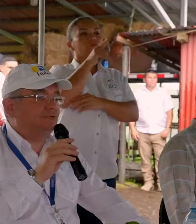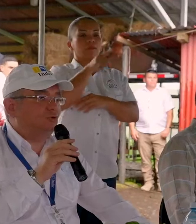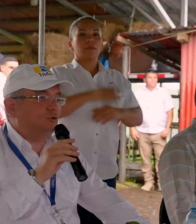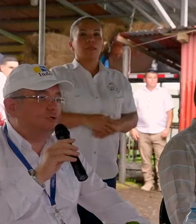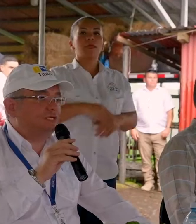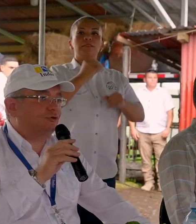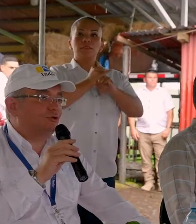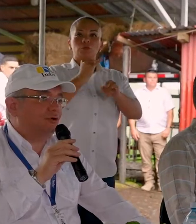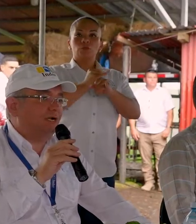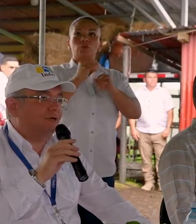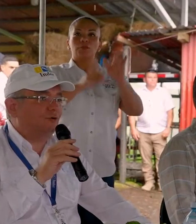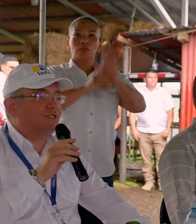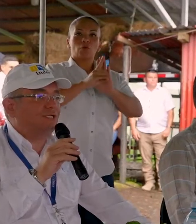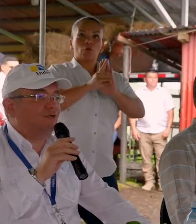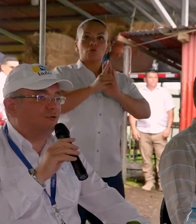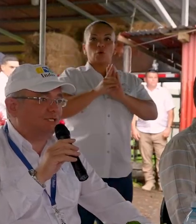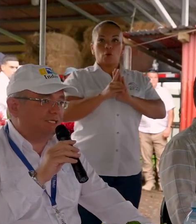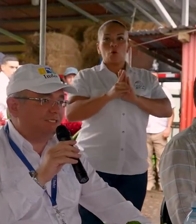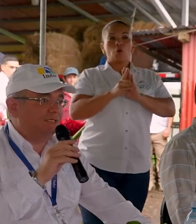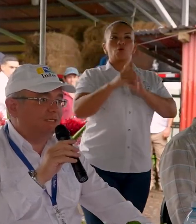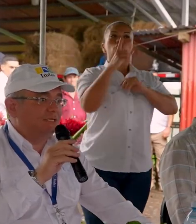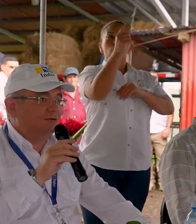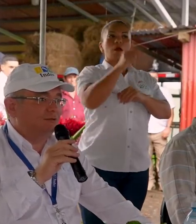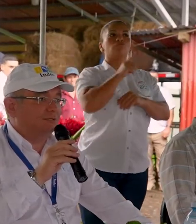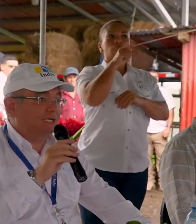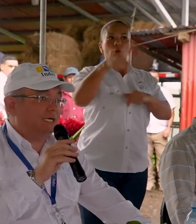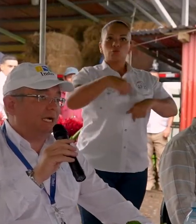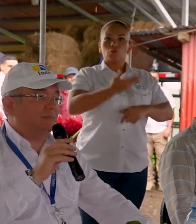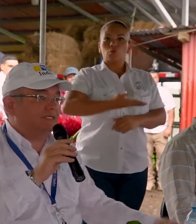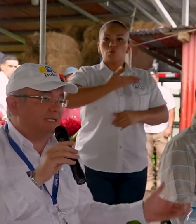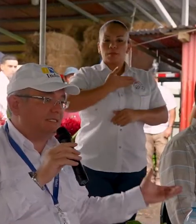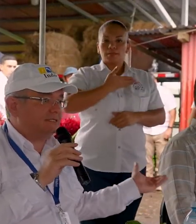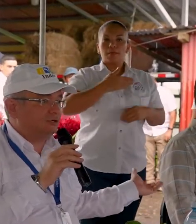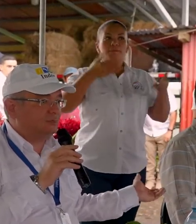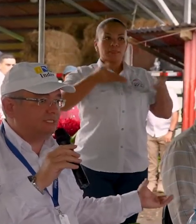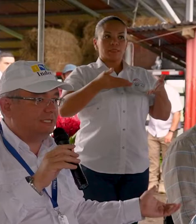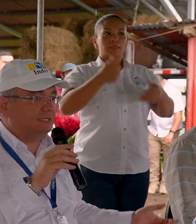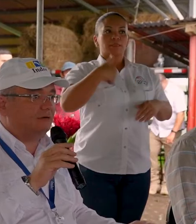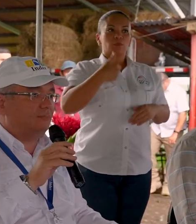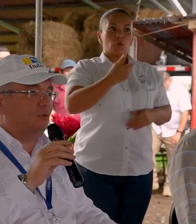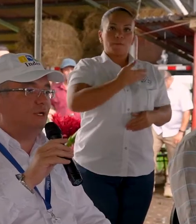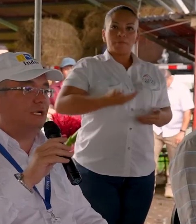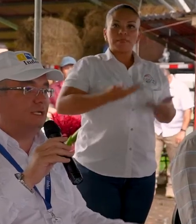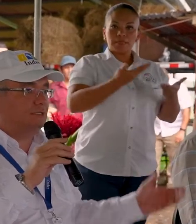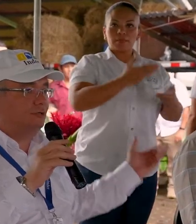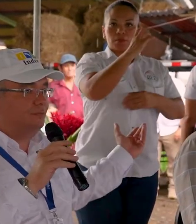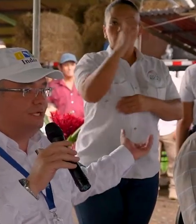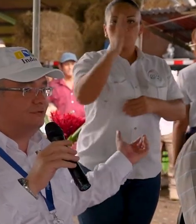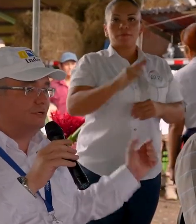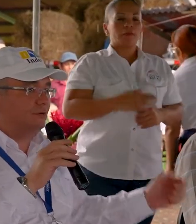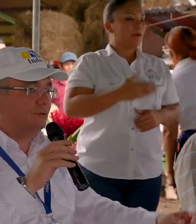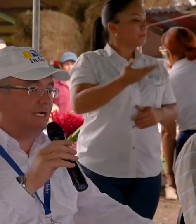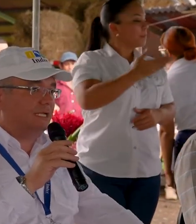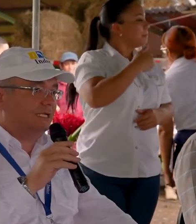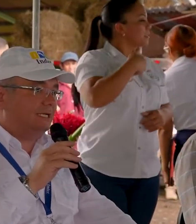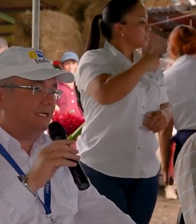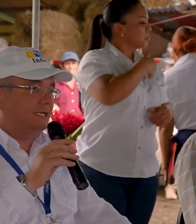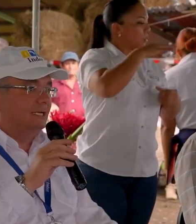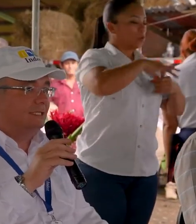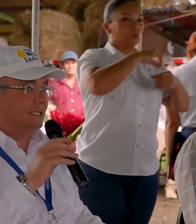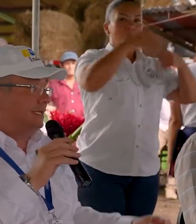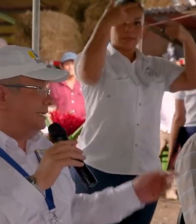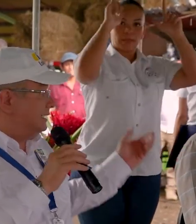el Instituto de Desarrollo Rural hoy se enorgullece con tener acá la presencia del señor Presidente de la República, del señor Ministro de Agricultura y